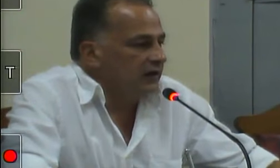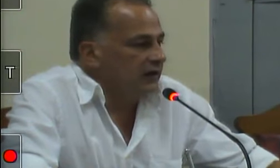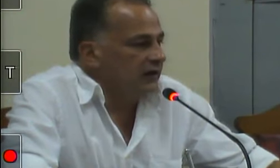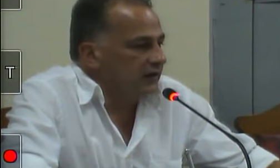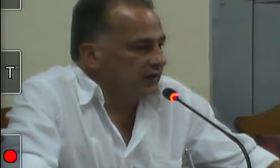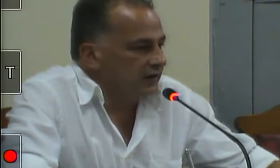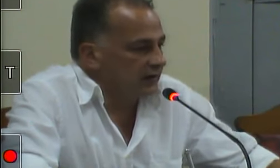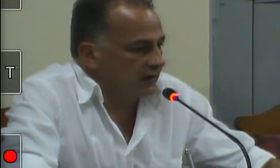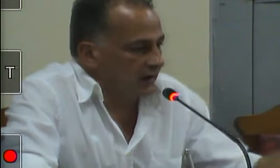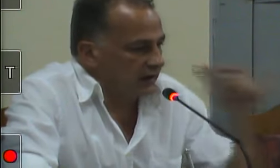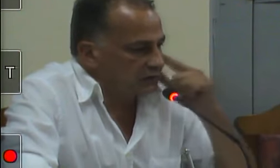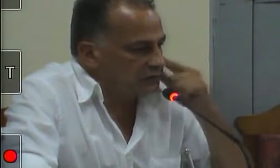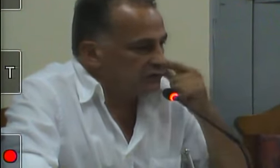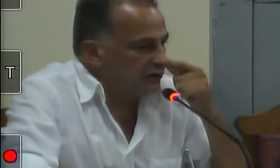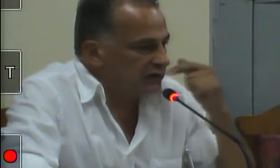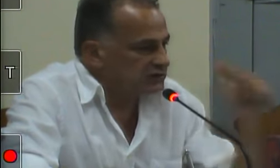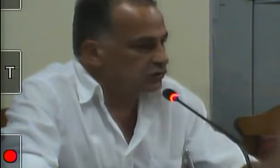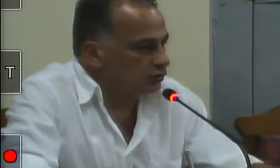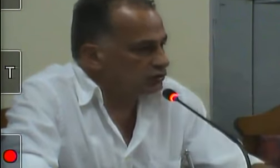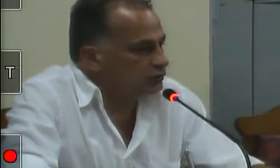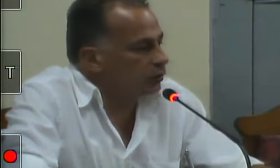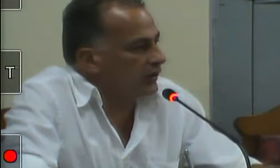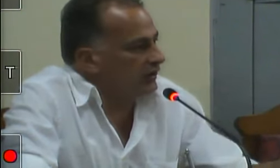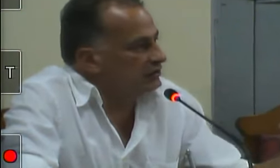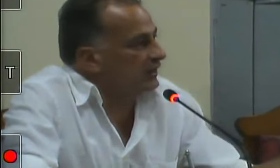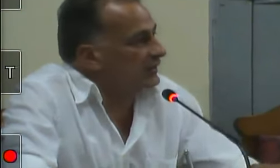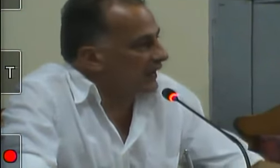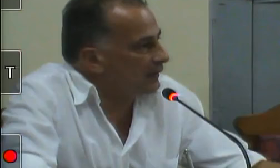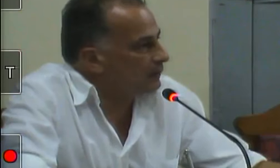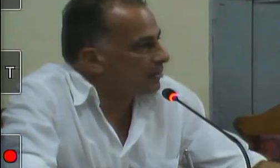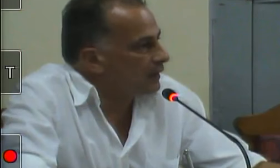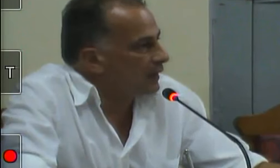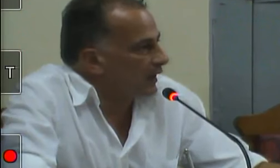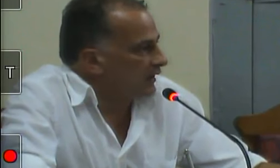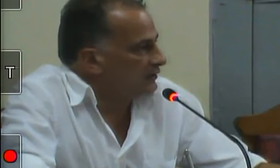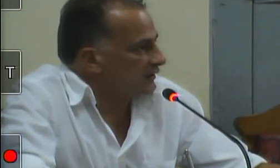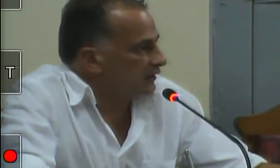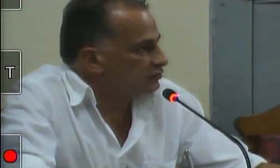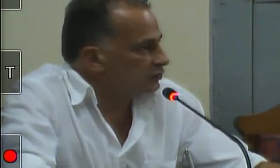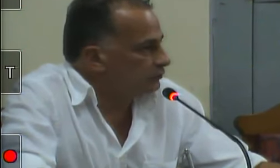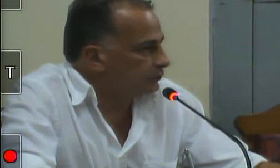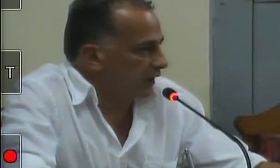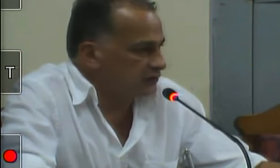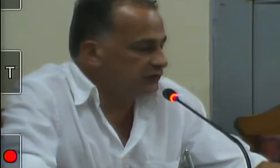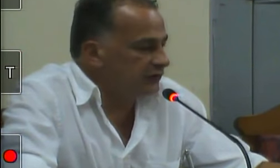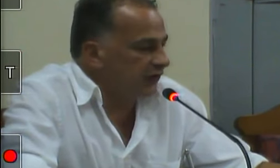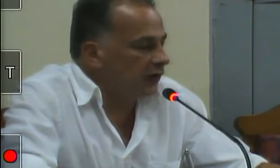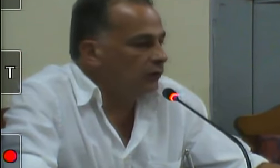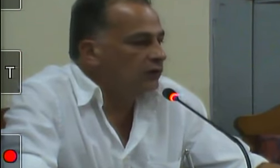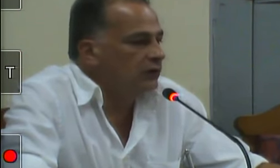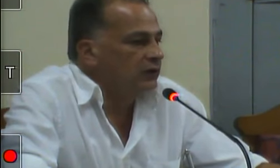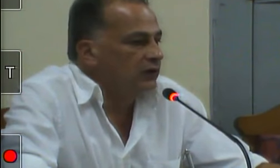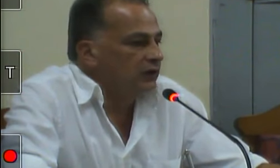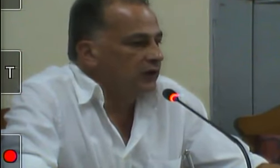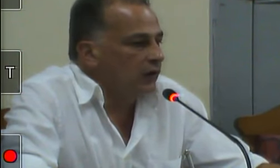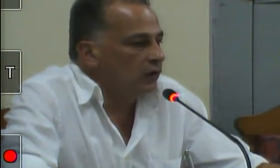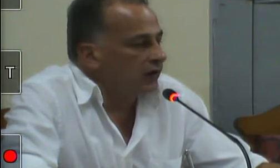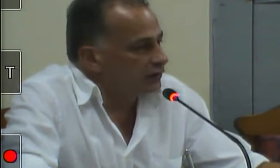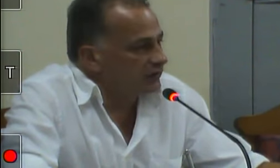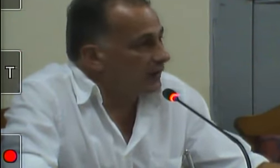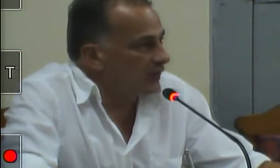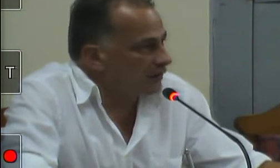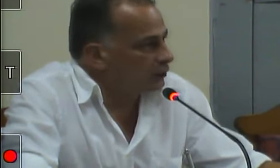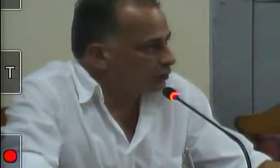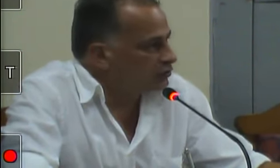e a gente fica ansioso porque ela já está no seu prazo final. É um